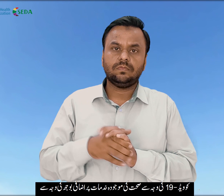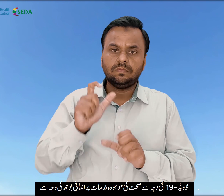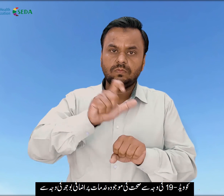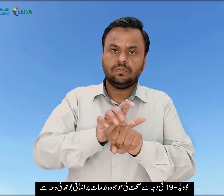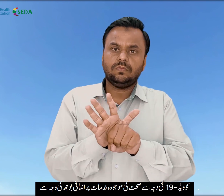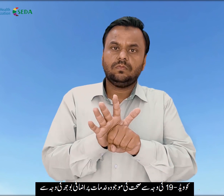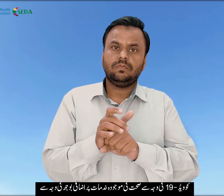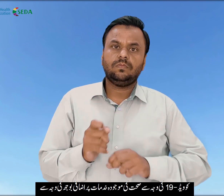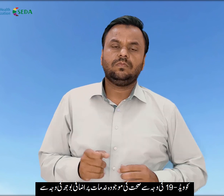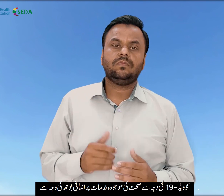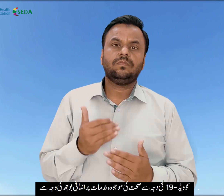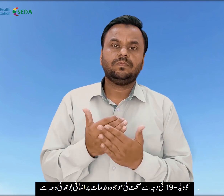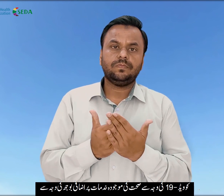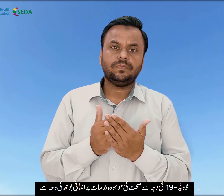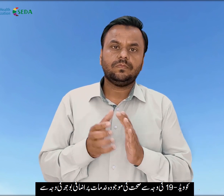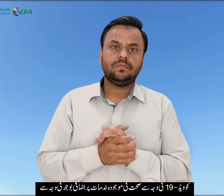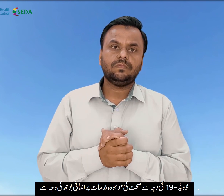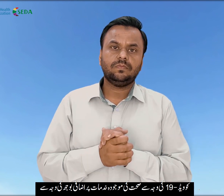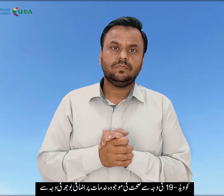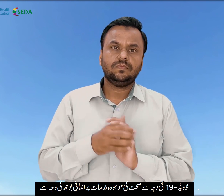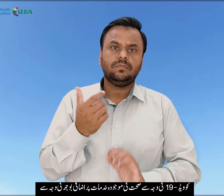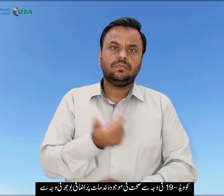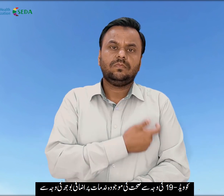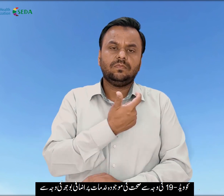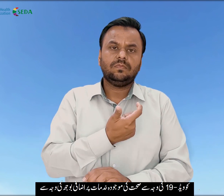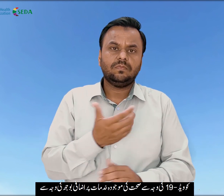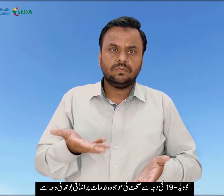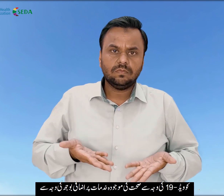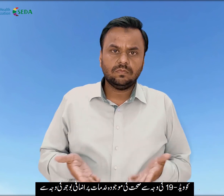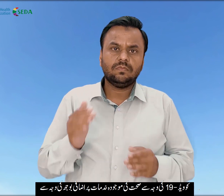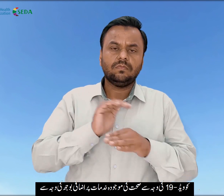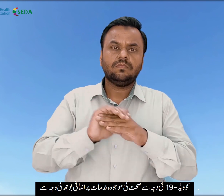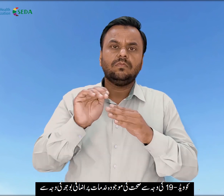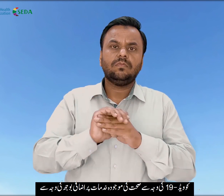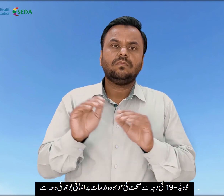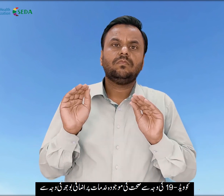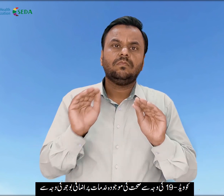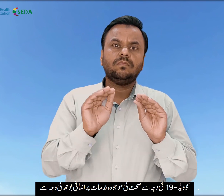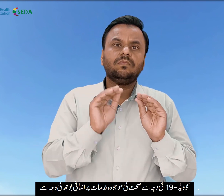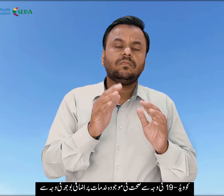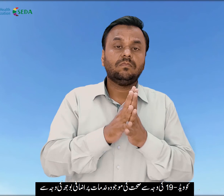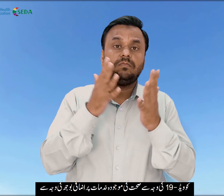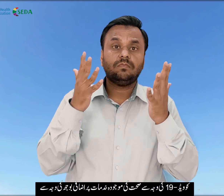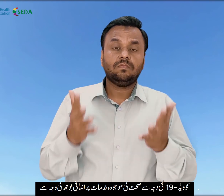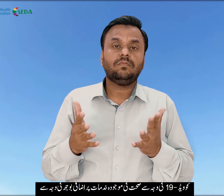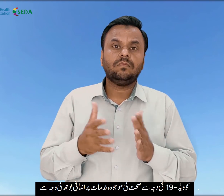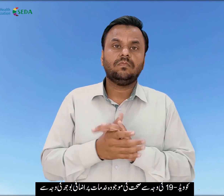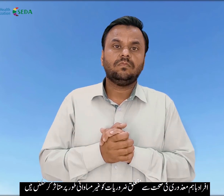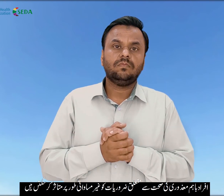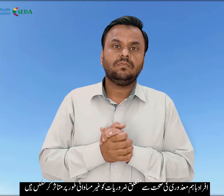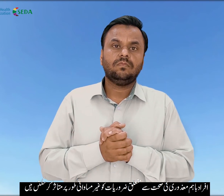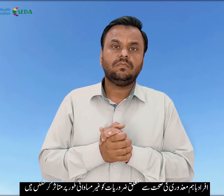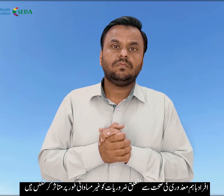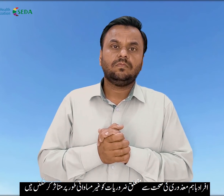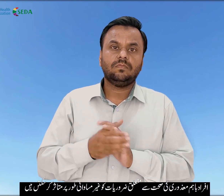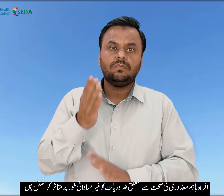کووڈ-19 کی وجہ سے صحت کی موجودہ خدمات پر اضافی بوجھ کی وجہ سے افراد باہم معذوری